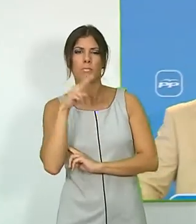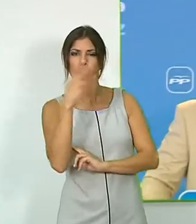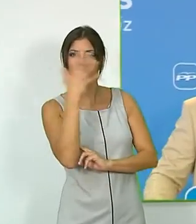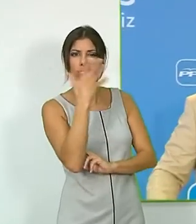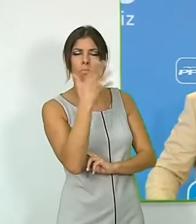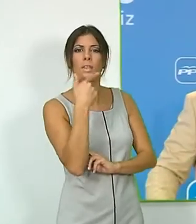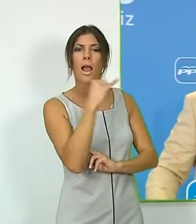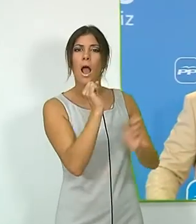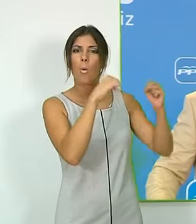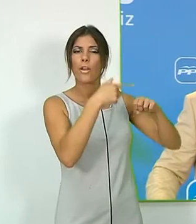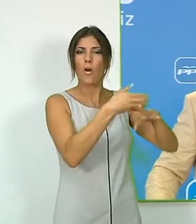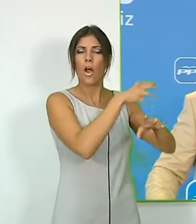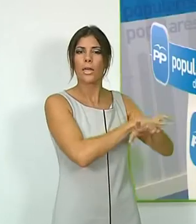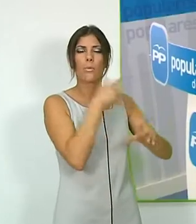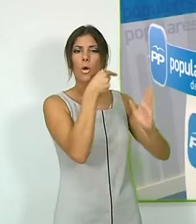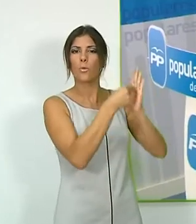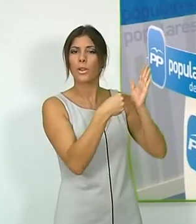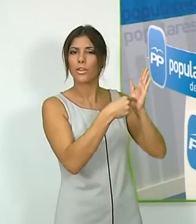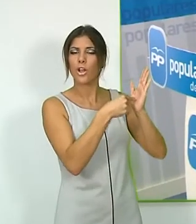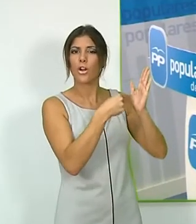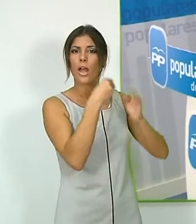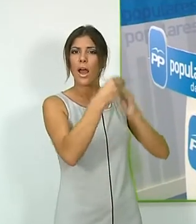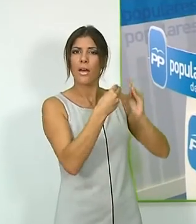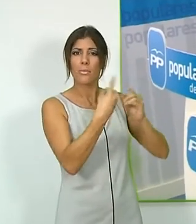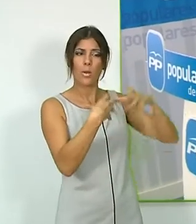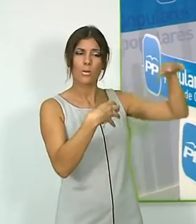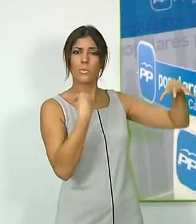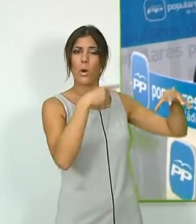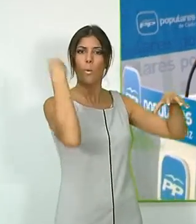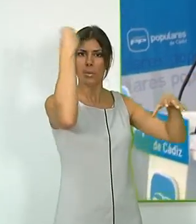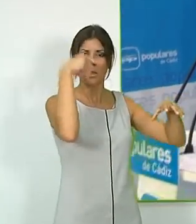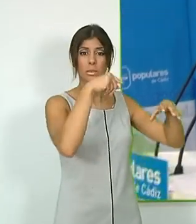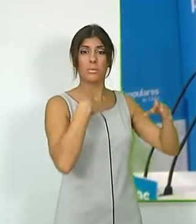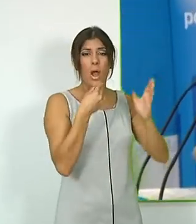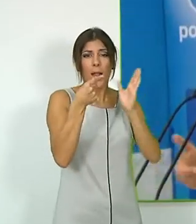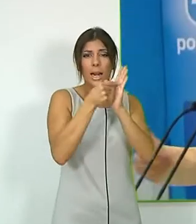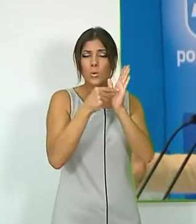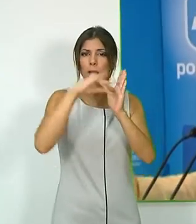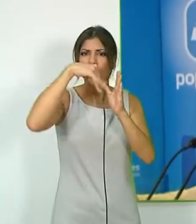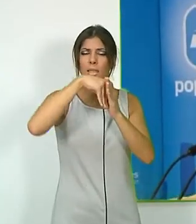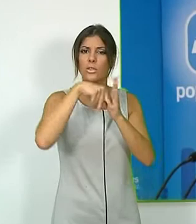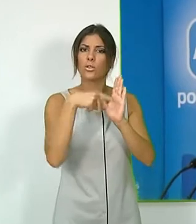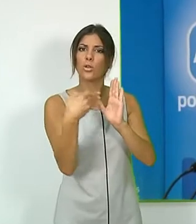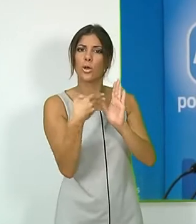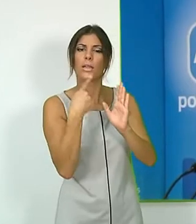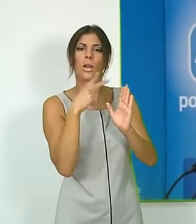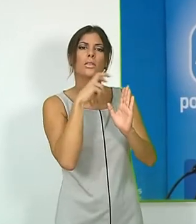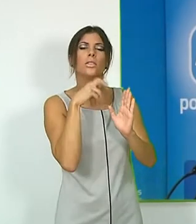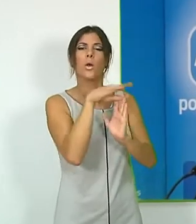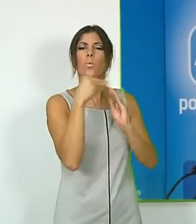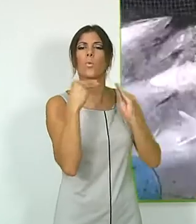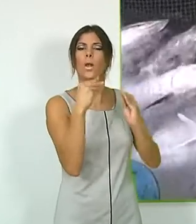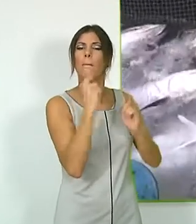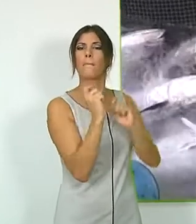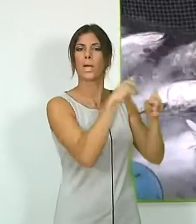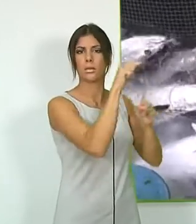dudosa rentabilidad del acuerdo debido a las condiciones impuestas por el país vecino. Unas cláusulas entre las que encontramos la reserva de las mejores zonas